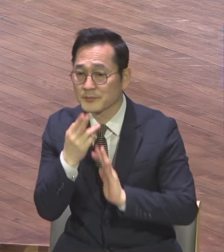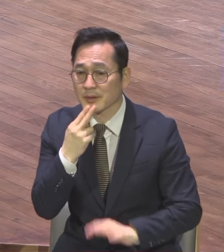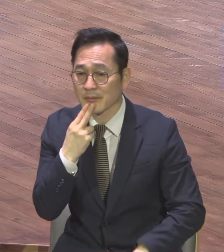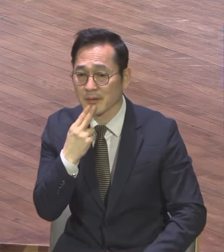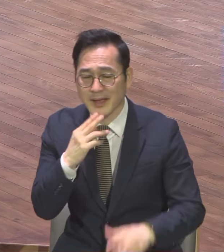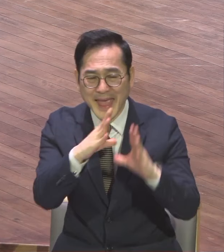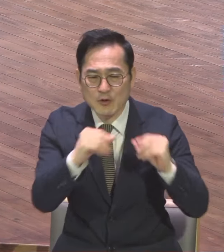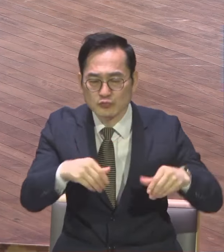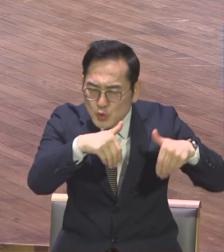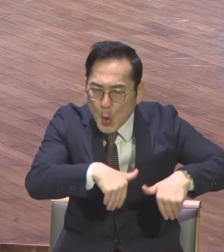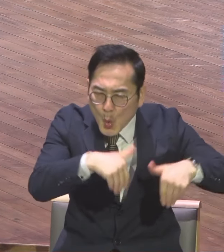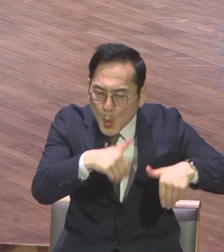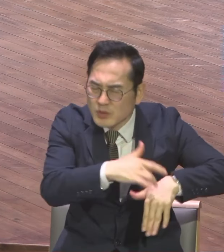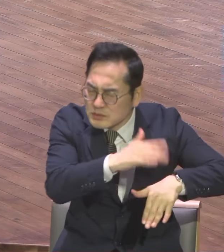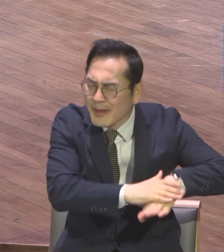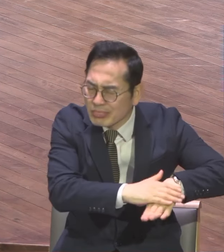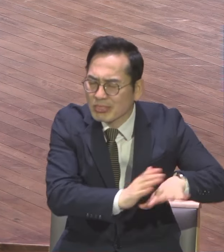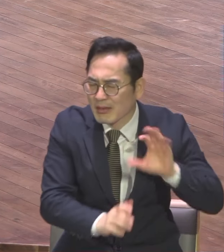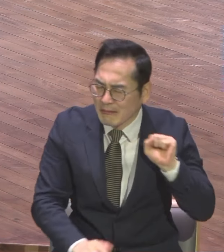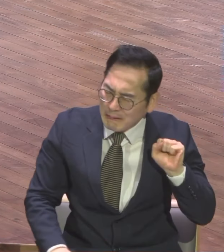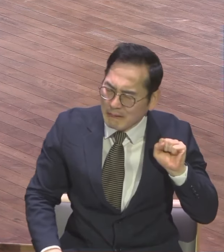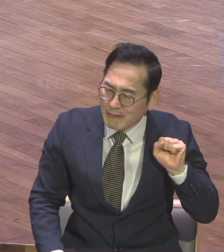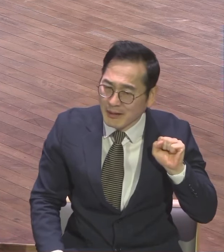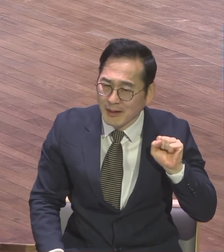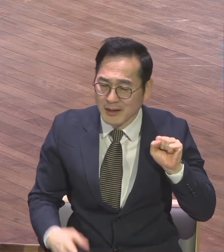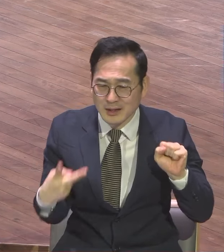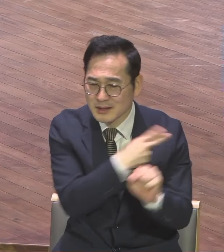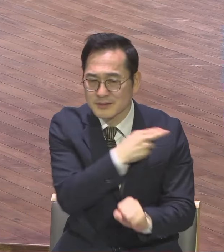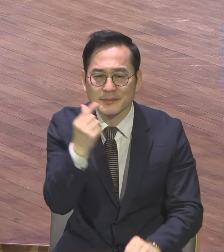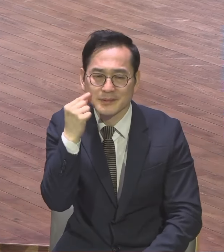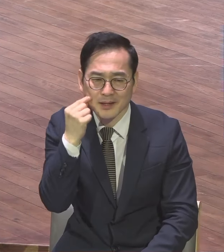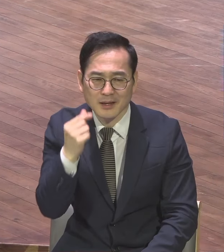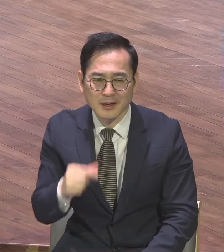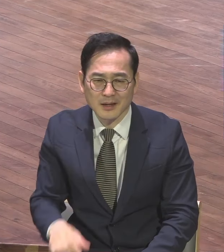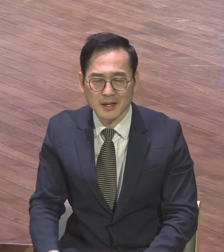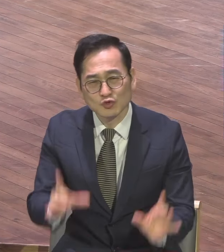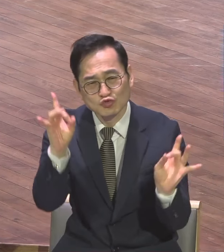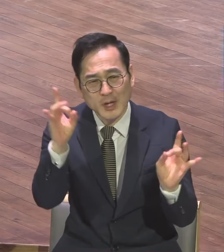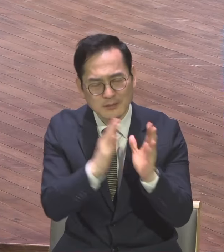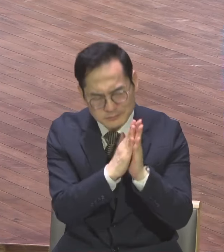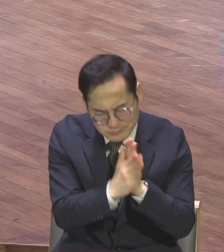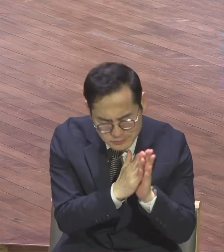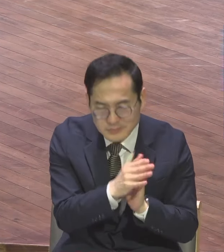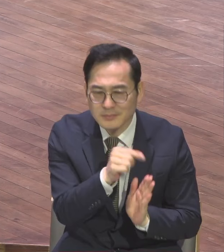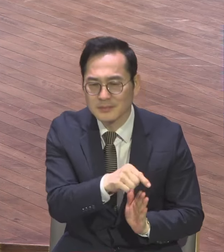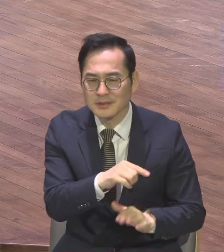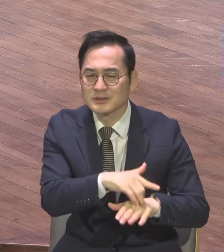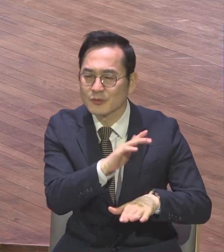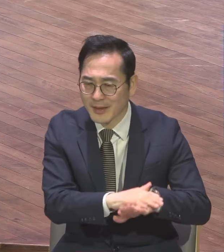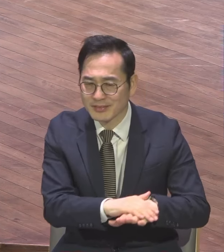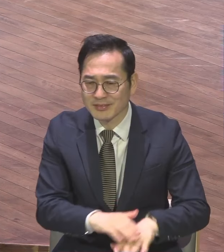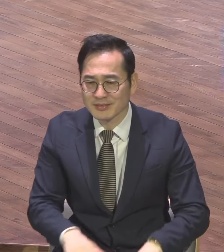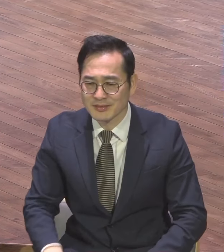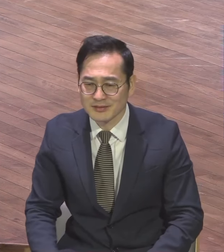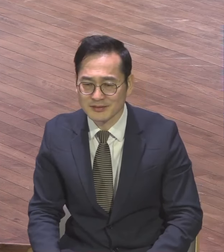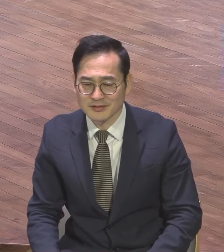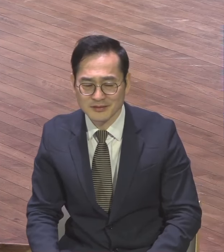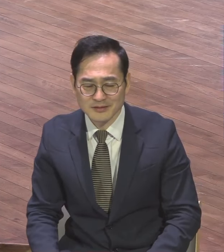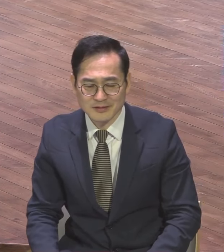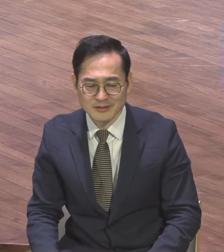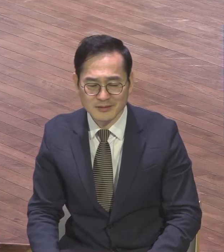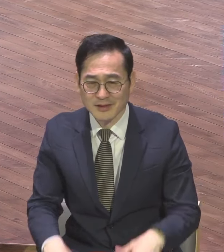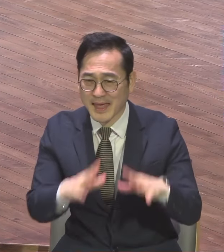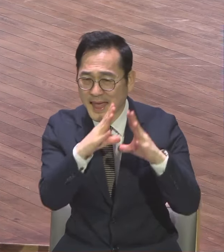건성, 애굽에서 430년 동안 있으면 노예 생활하면서 우상 숭배하면서 있던 그 노예 건성.